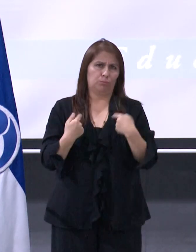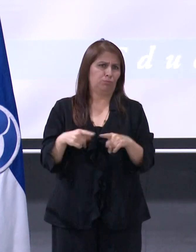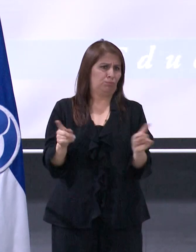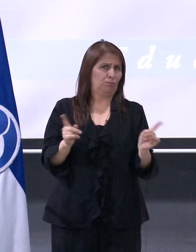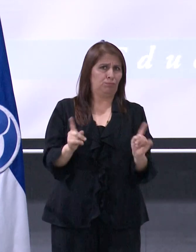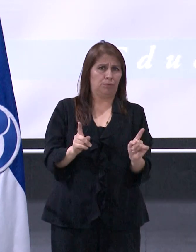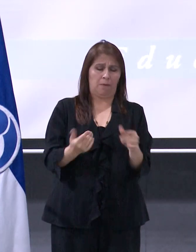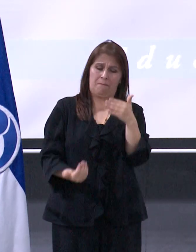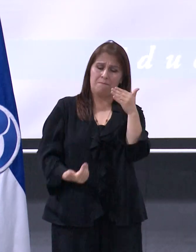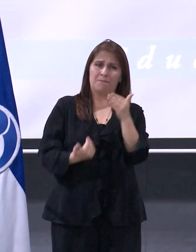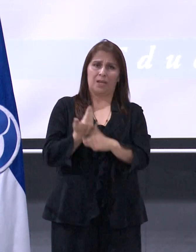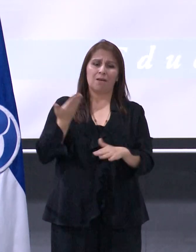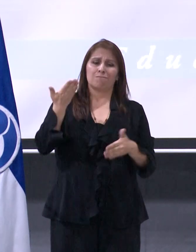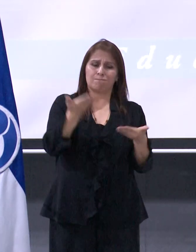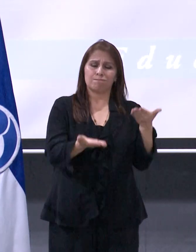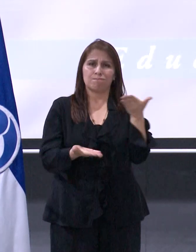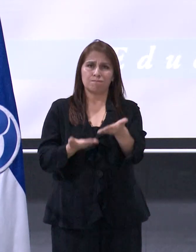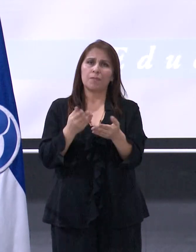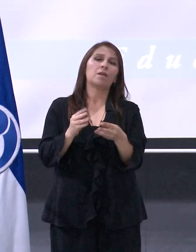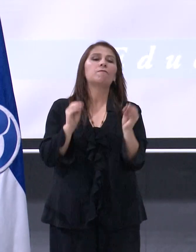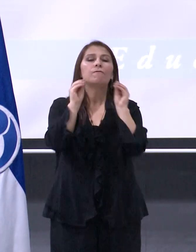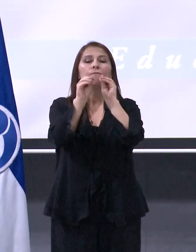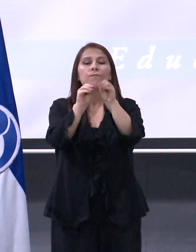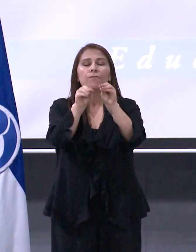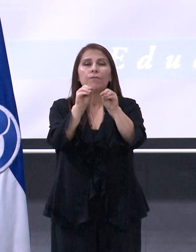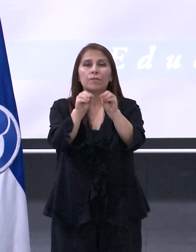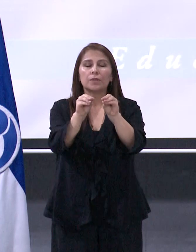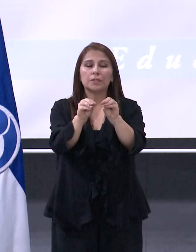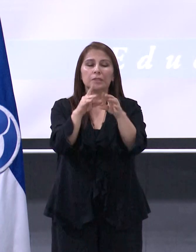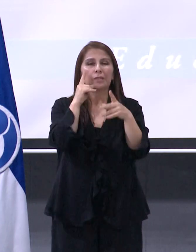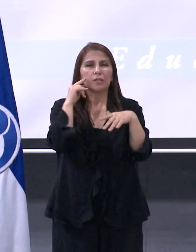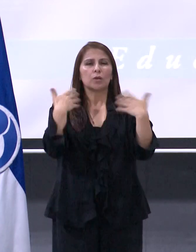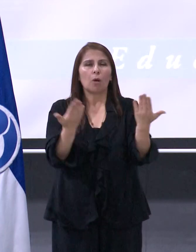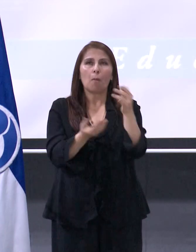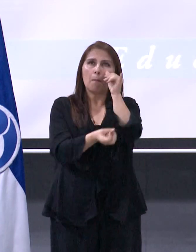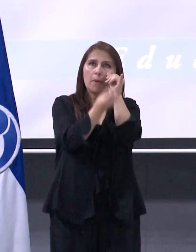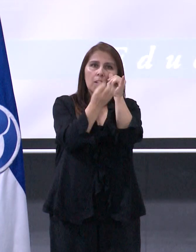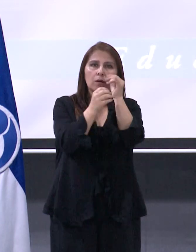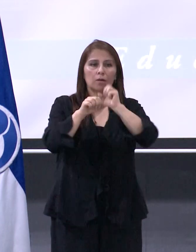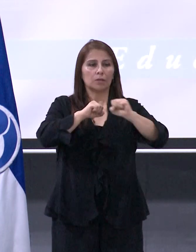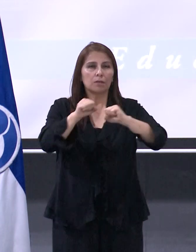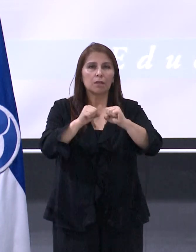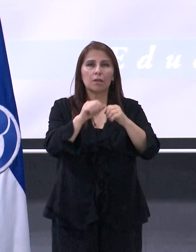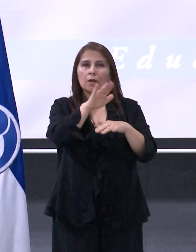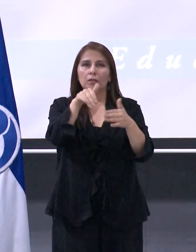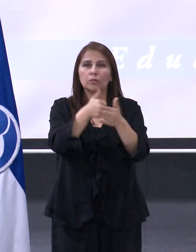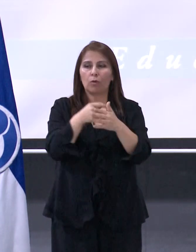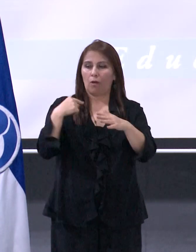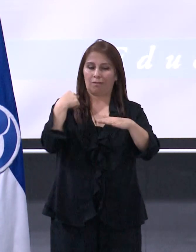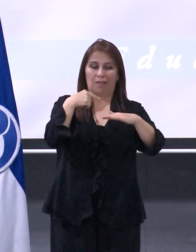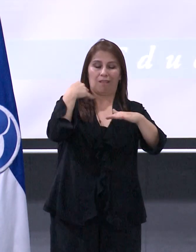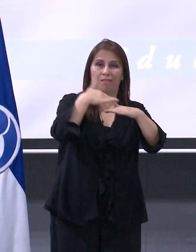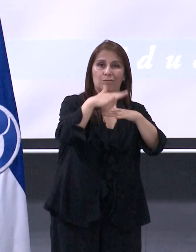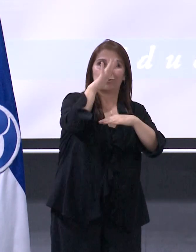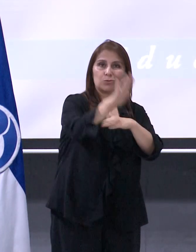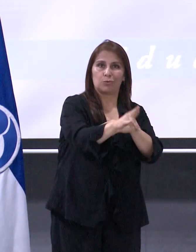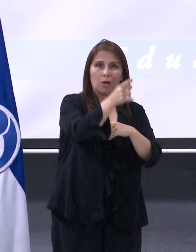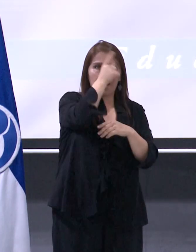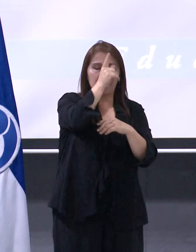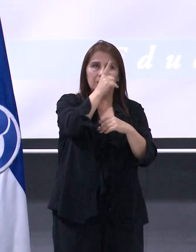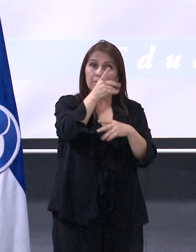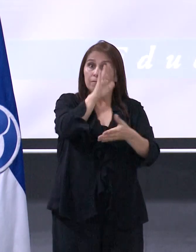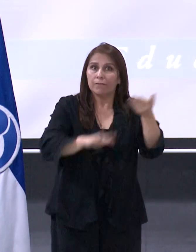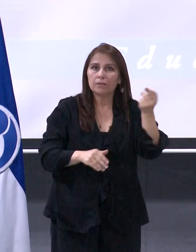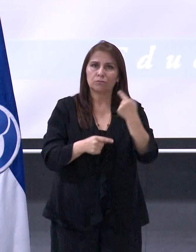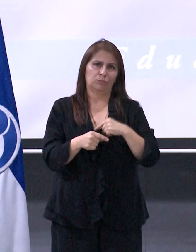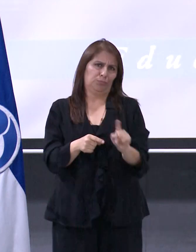toda esta apuesta de formación desde este campo desde esa pedagogía activa esta tradición alemana y de hecho